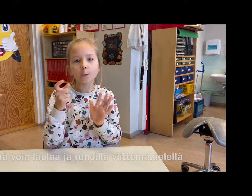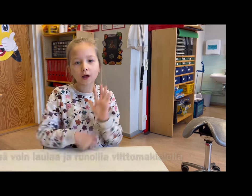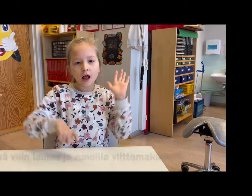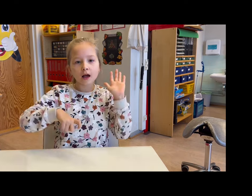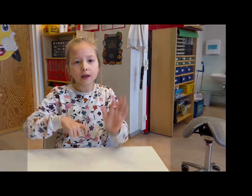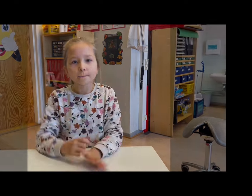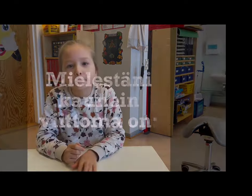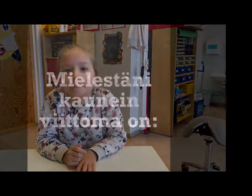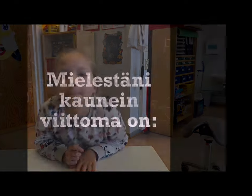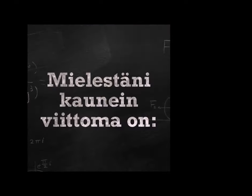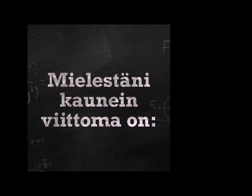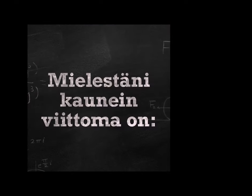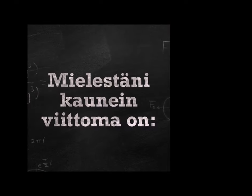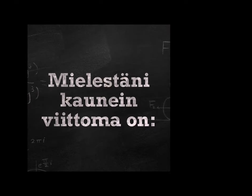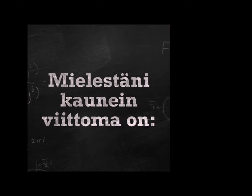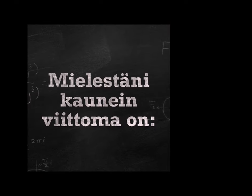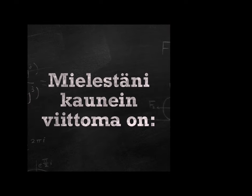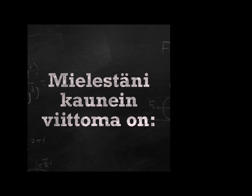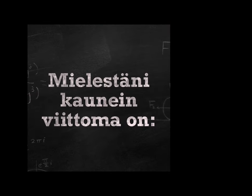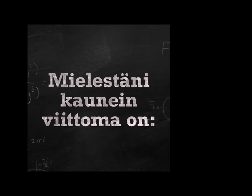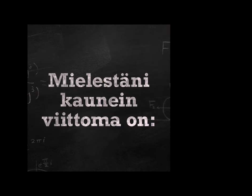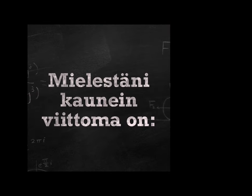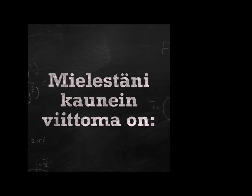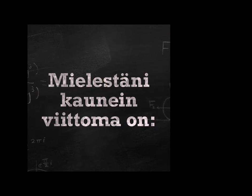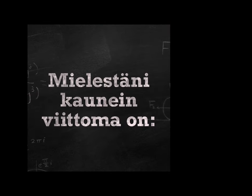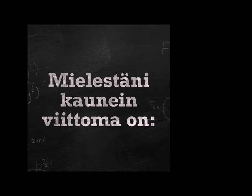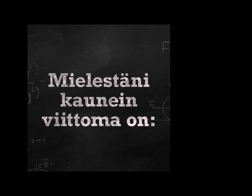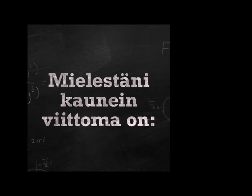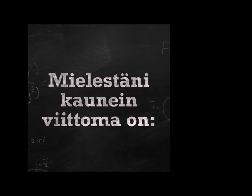Minä voin laulaa ja runoilla viittomakielellä.